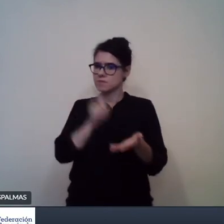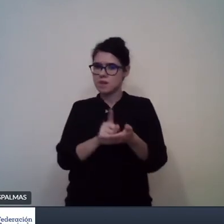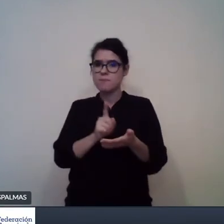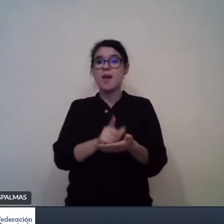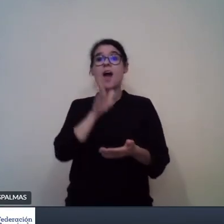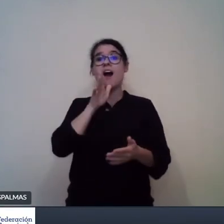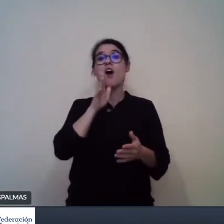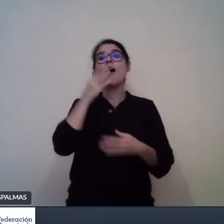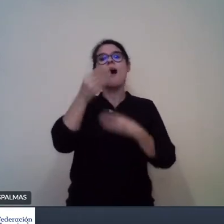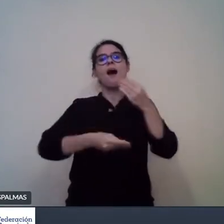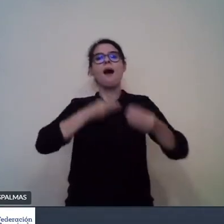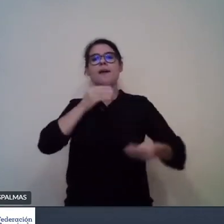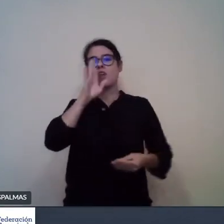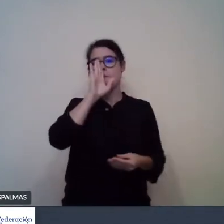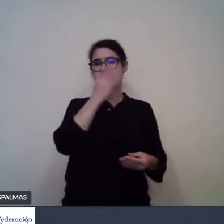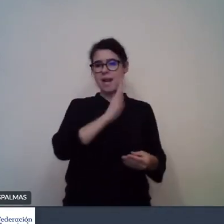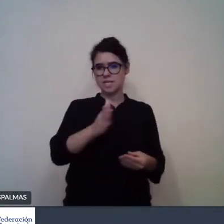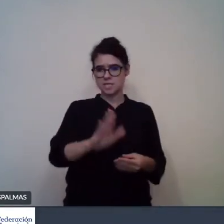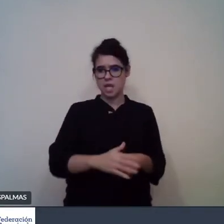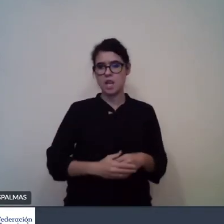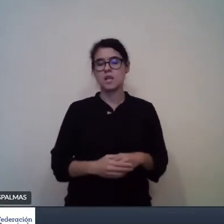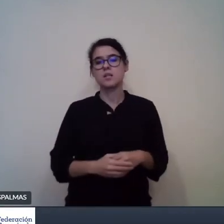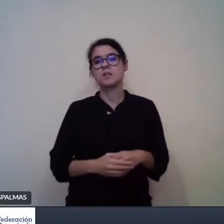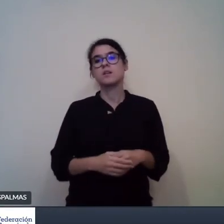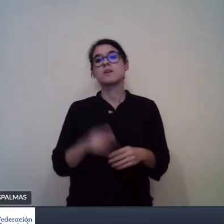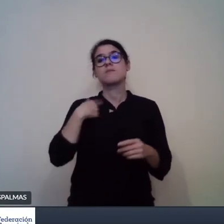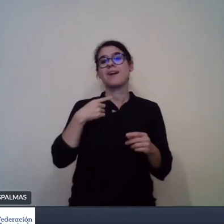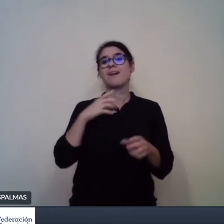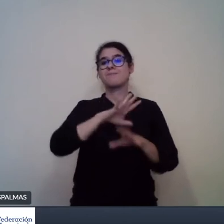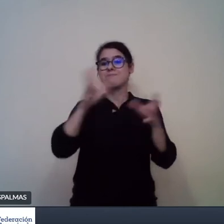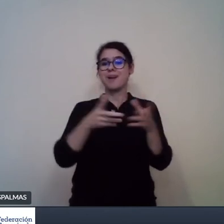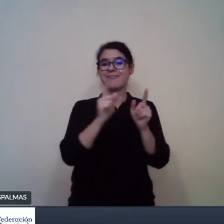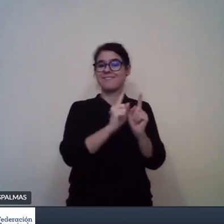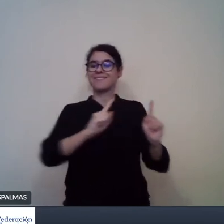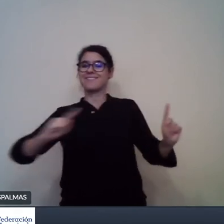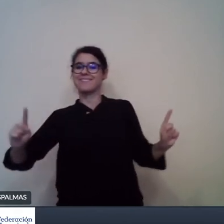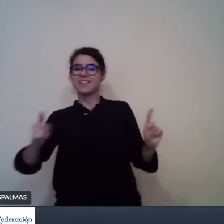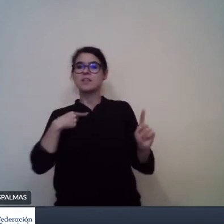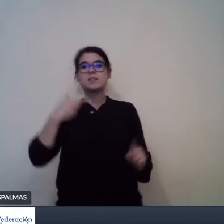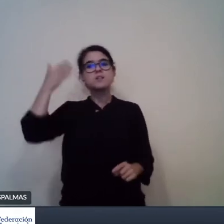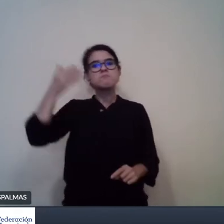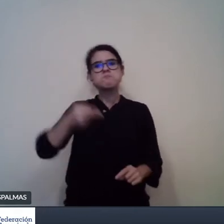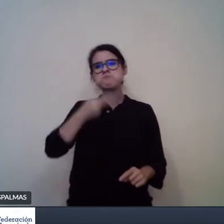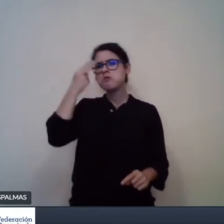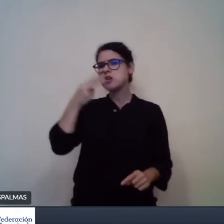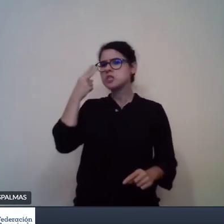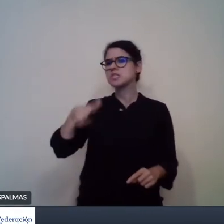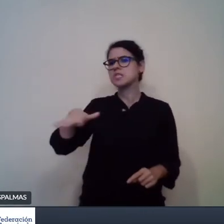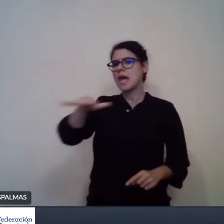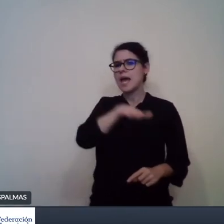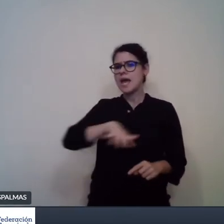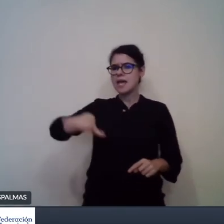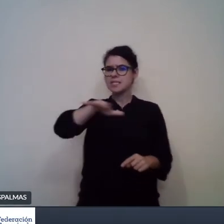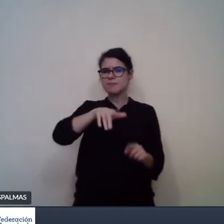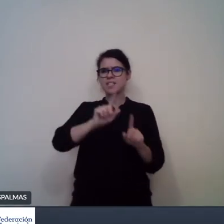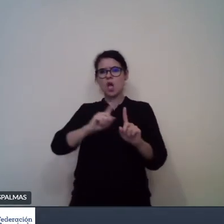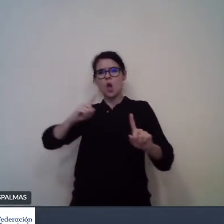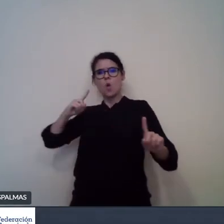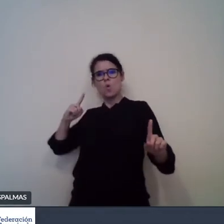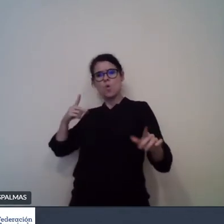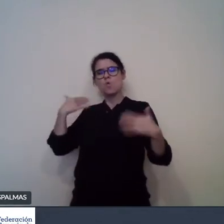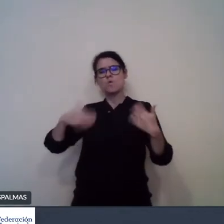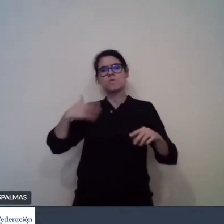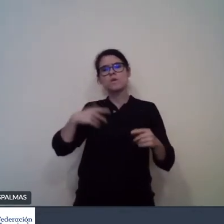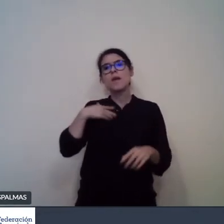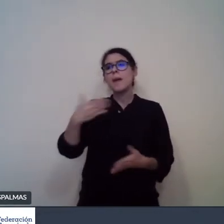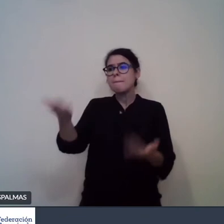utilizar el flare, alejándose de balón. Es interesante el spacing tan arriba que utiliza, y además pidiendo balón, sabiendo que la continuación